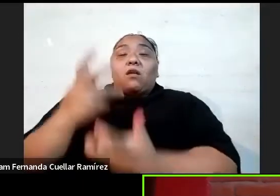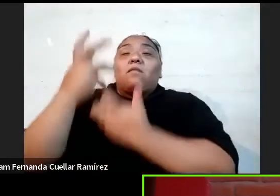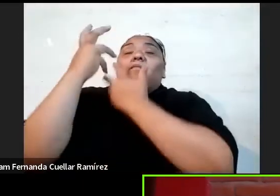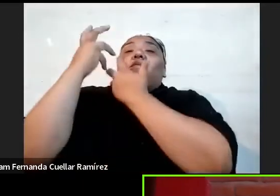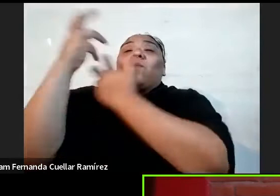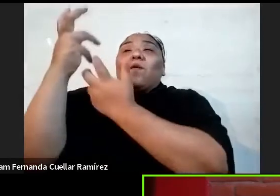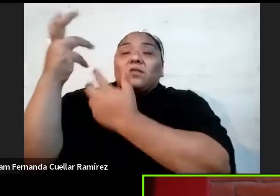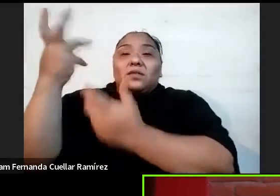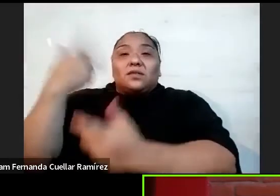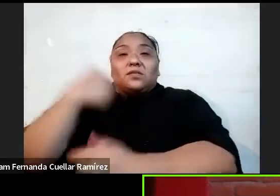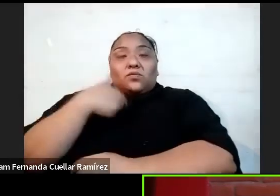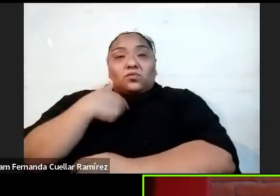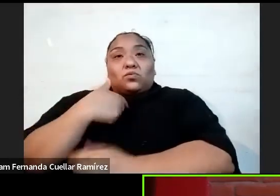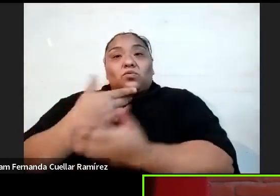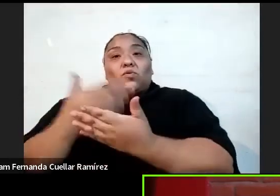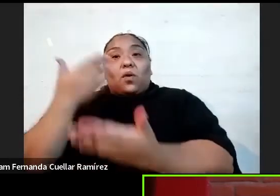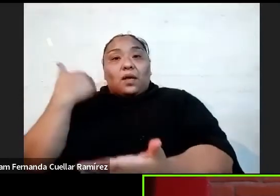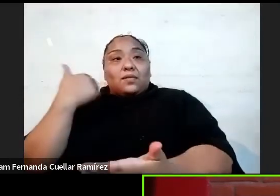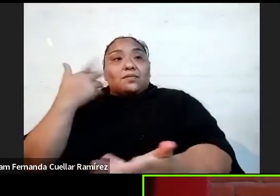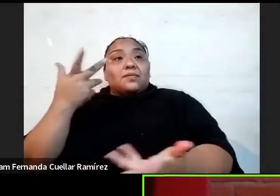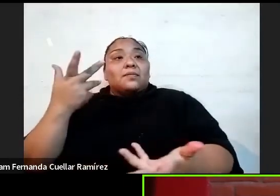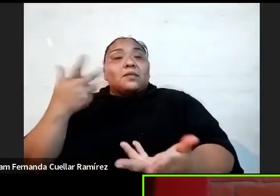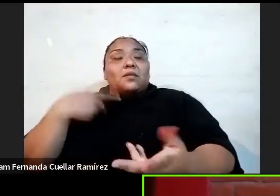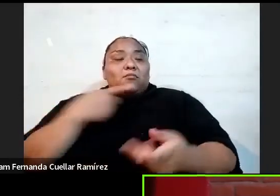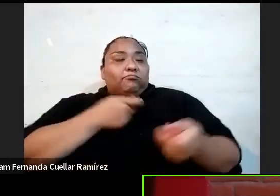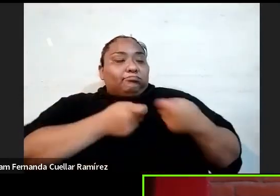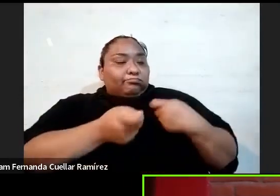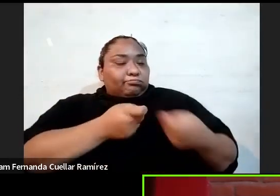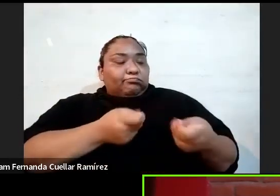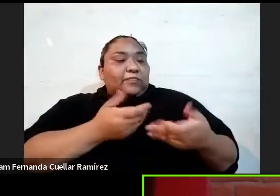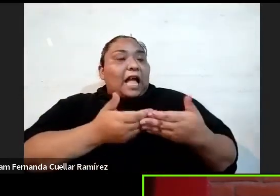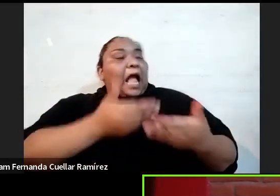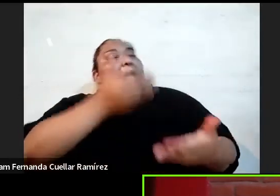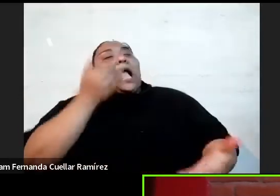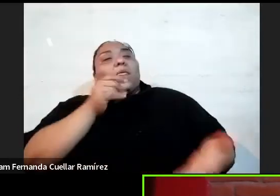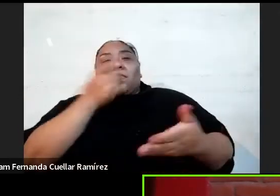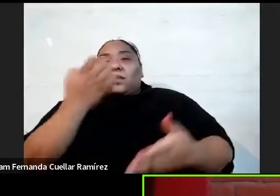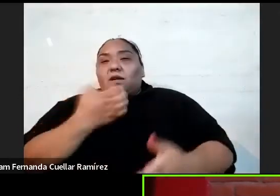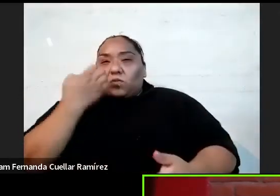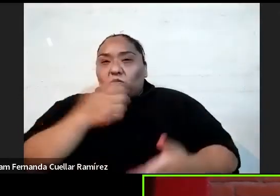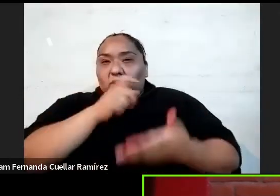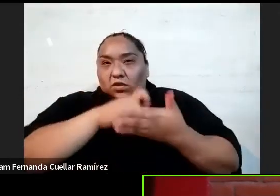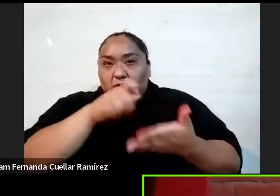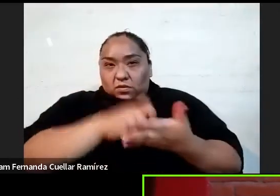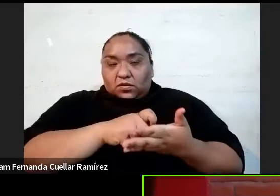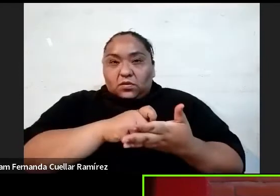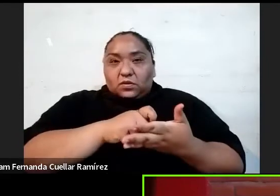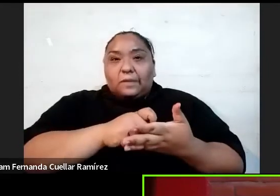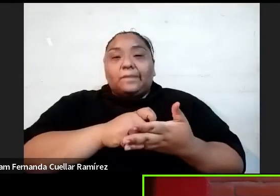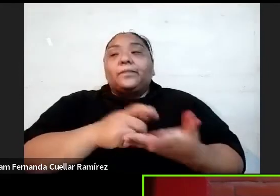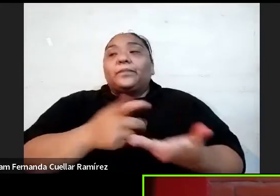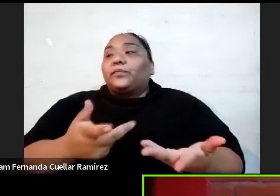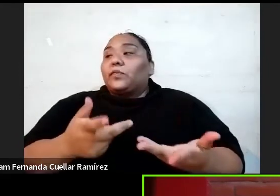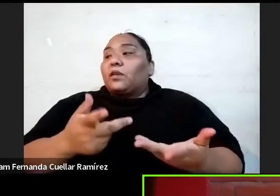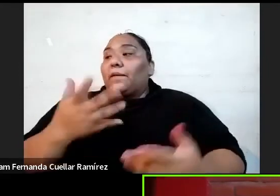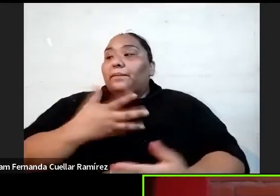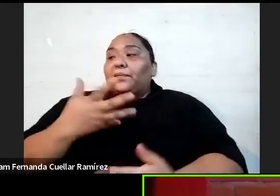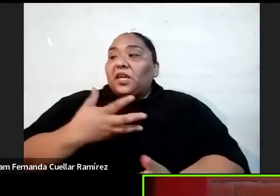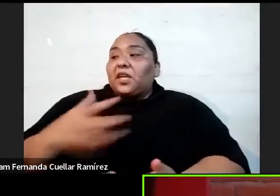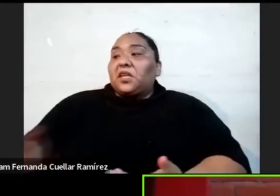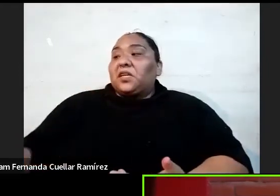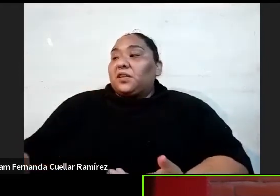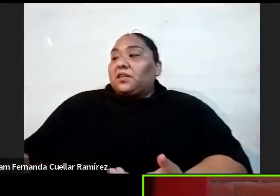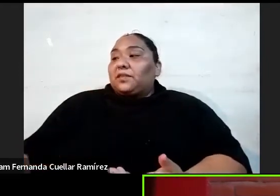trabajado desde mucho tiempo antes de la Escuela de Escritores. Y tiene que ver justamente con